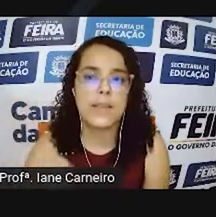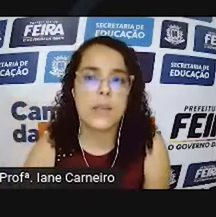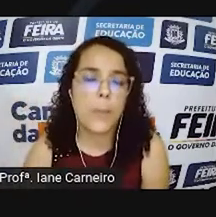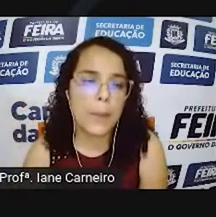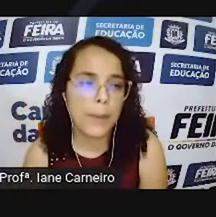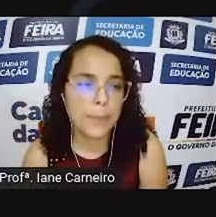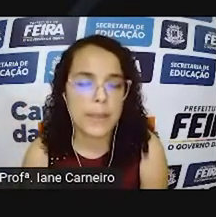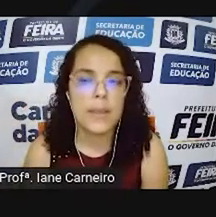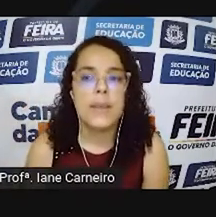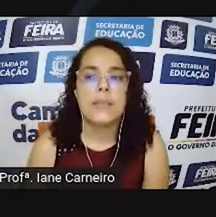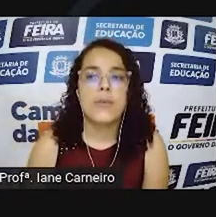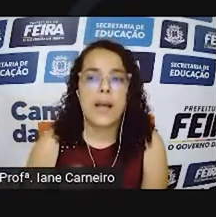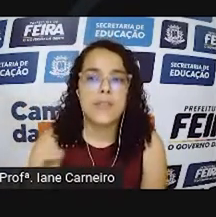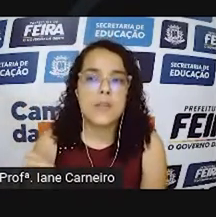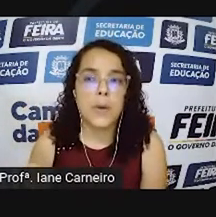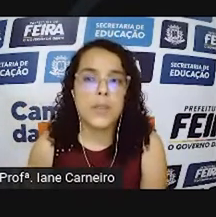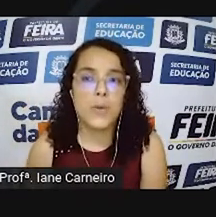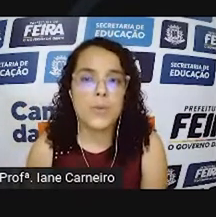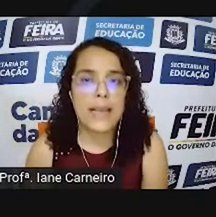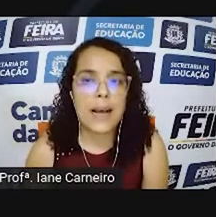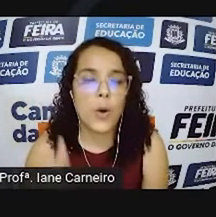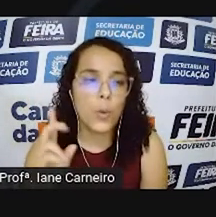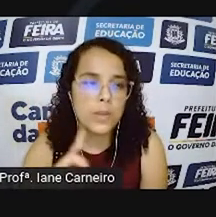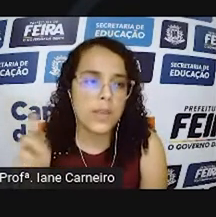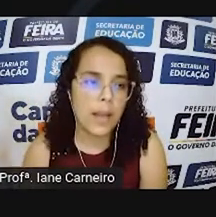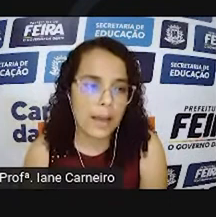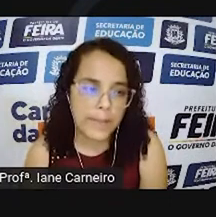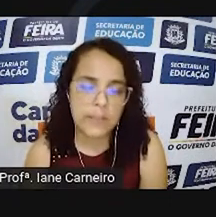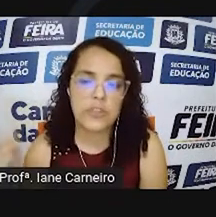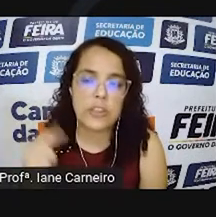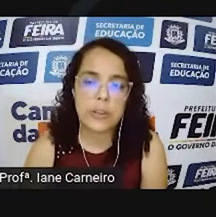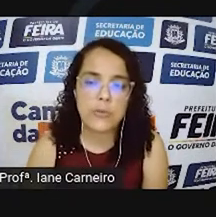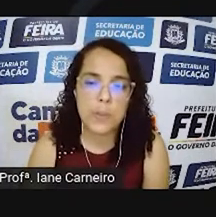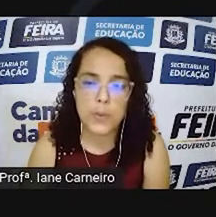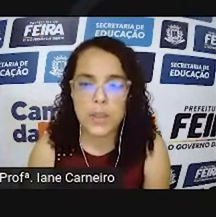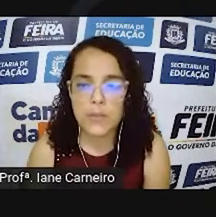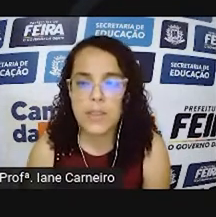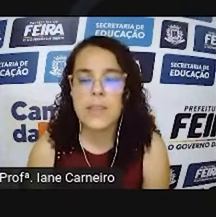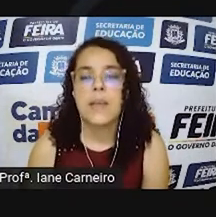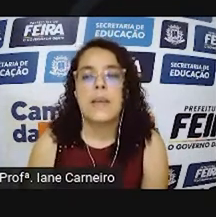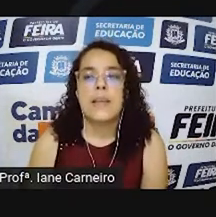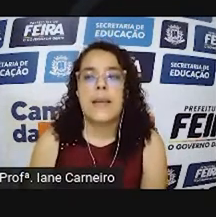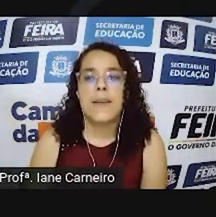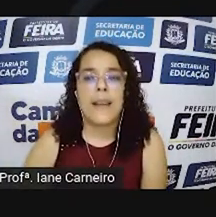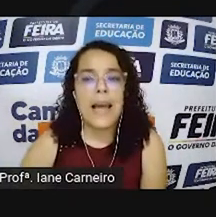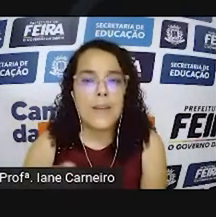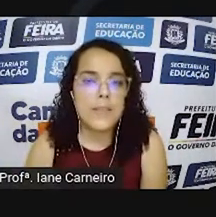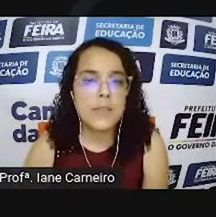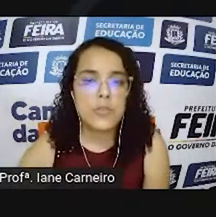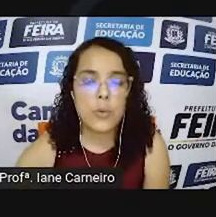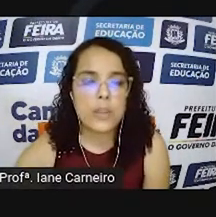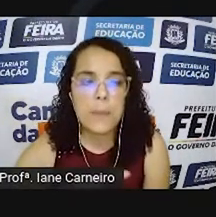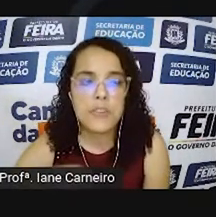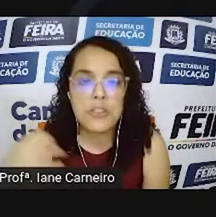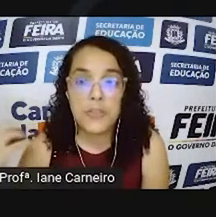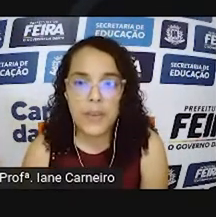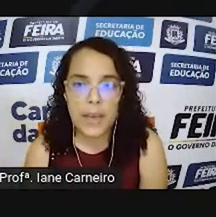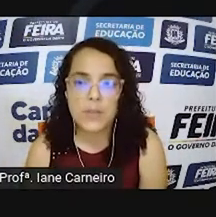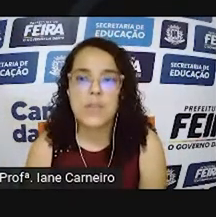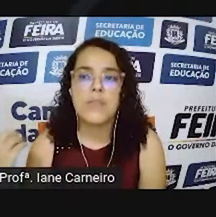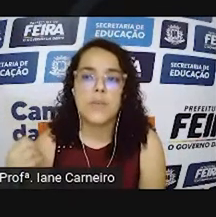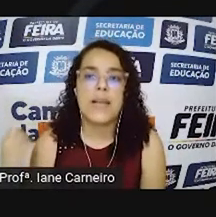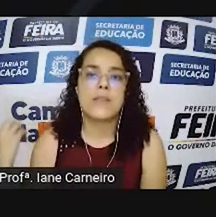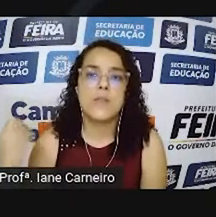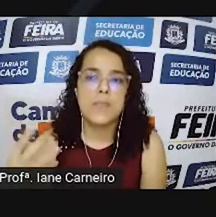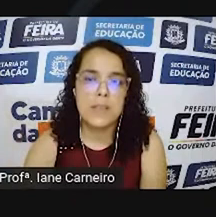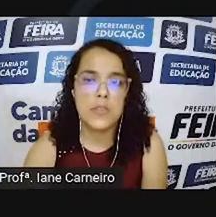com relação ao PPP. Então, lá vocês podem encontrar 11 lives que já estão disponíveis, né, lives com temas